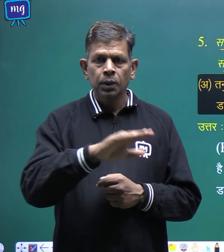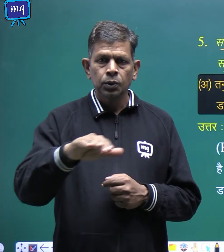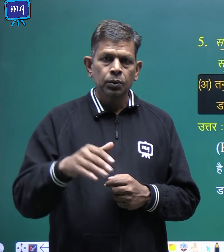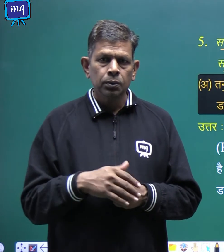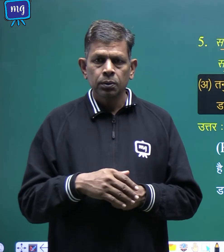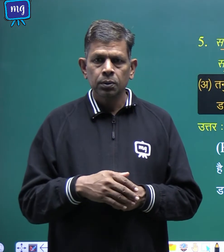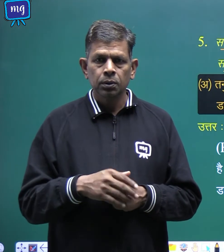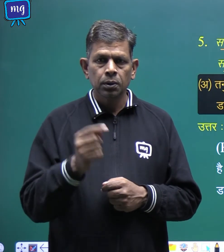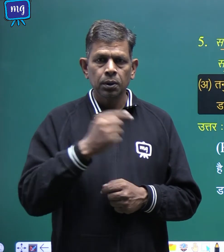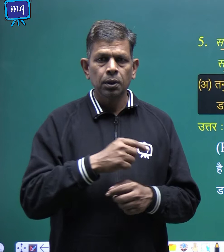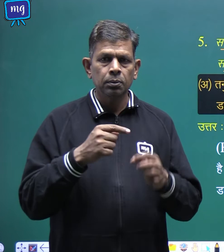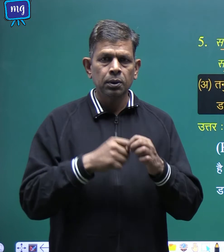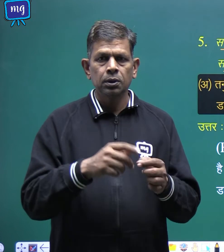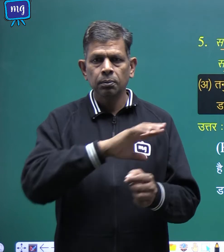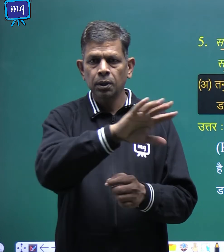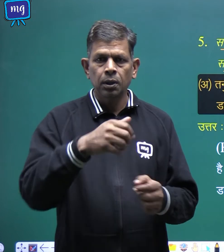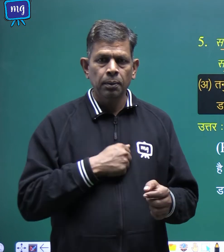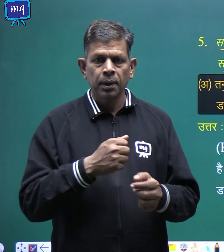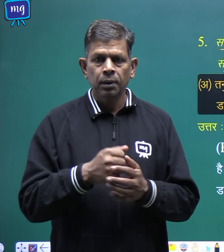बच्चों, इस प्रश्न में हमें